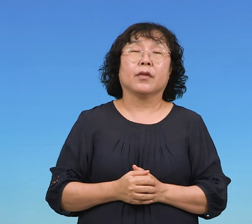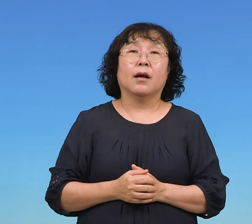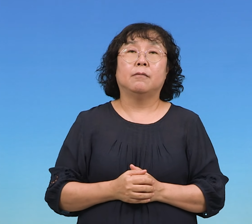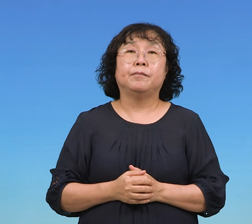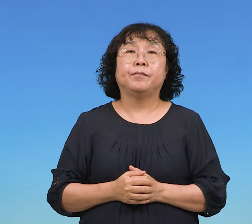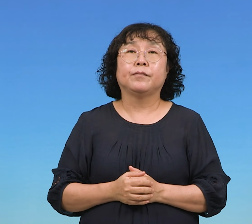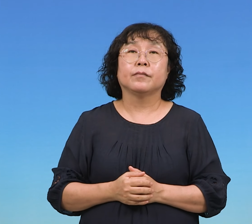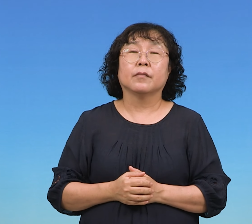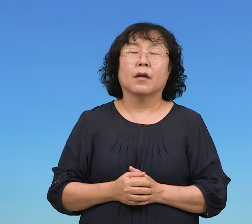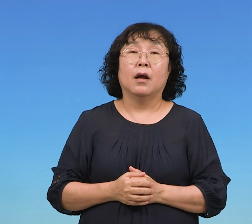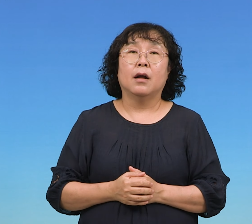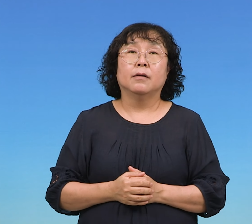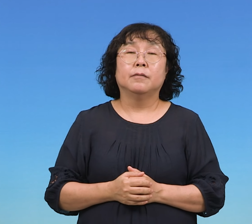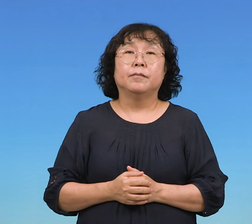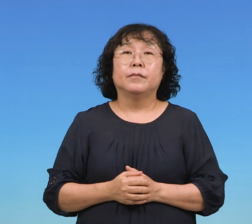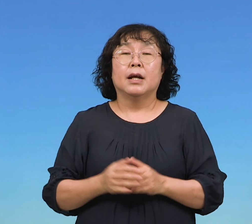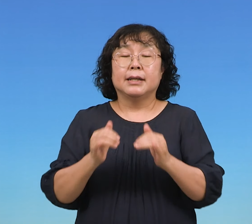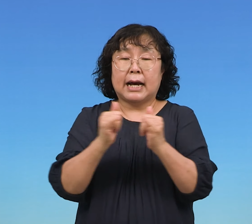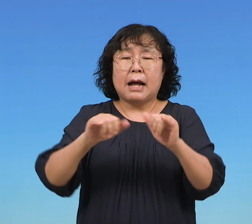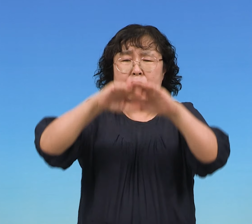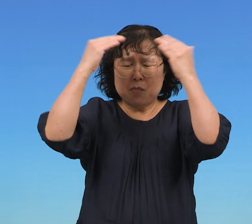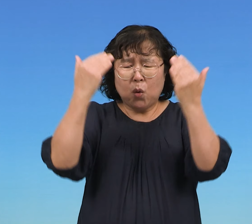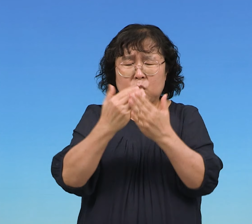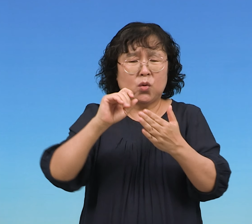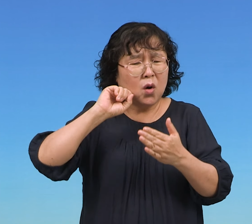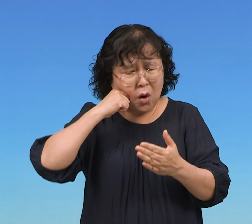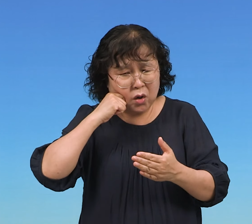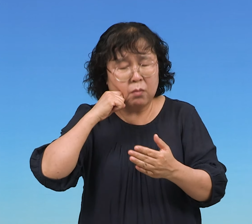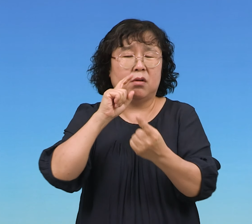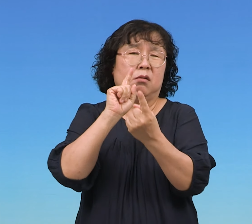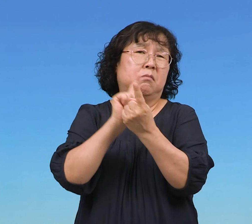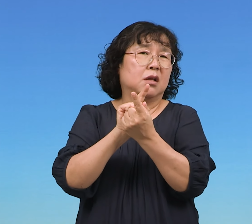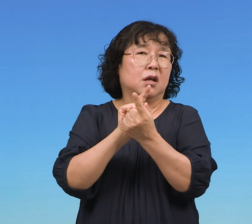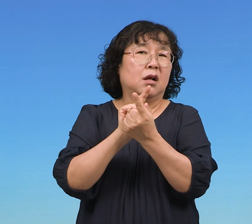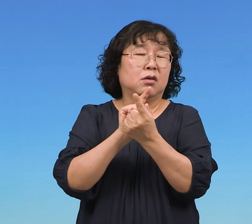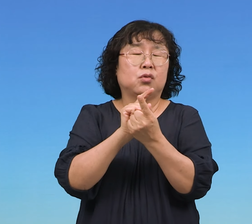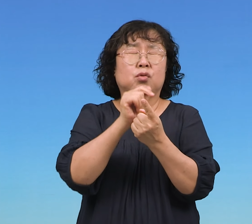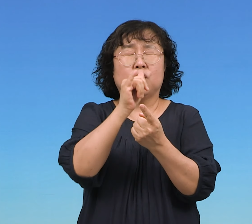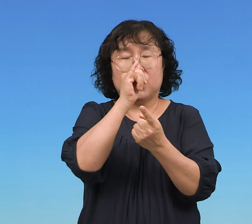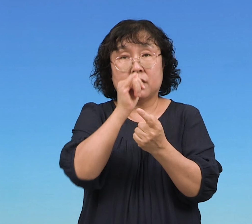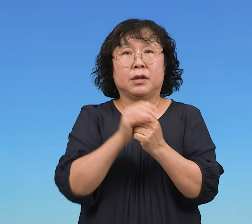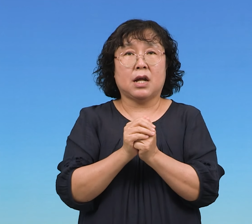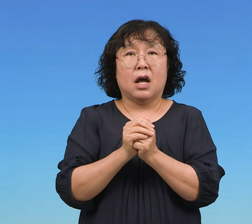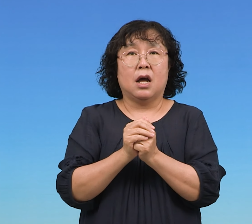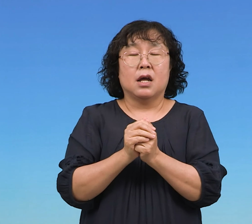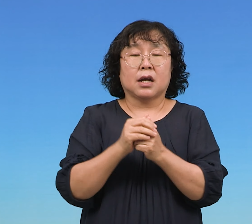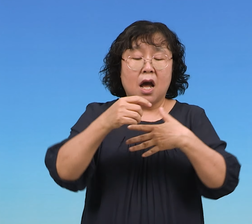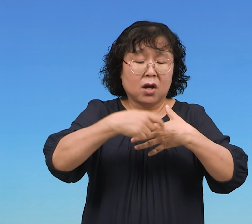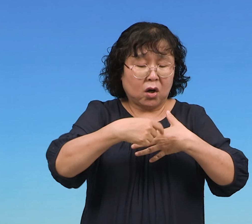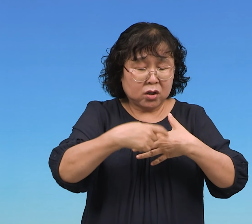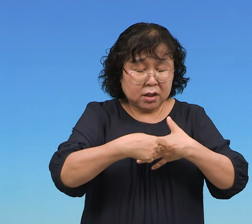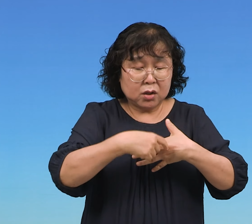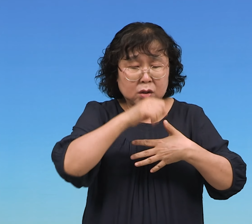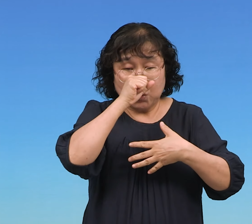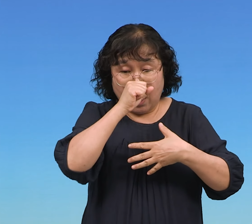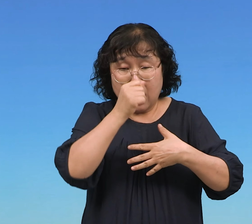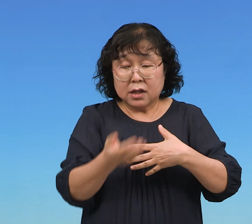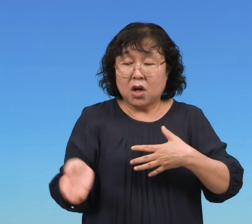저주하고 이런 게 아니고요, 팩트를 말씀드리는 거예요. 모든 인생에게서 따라붙는 건 이 그러나의